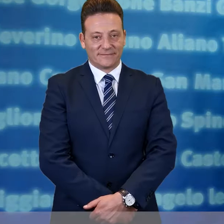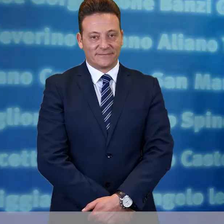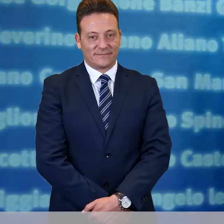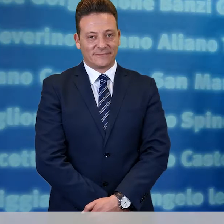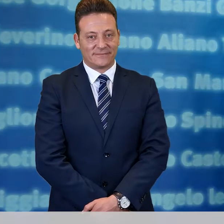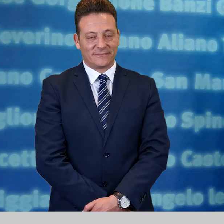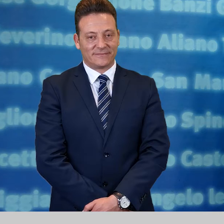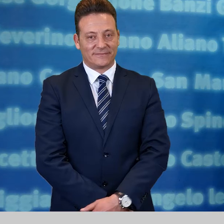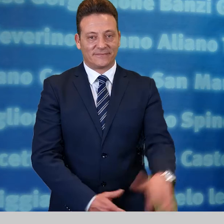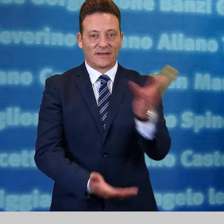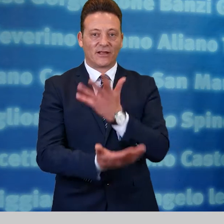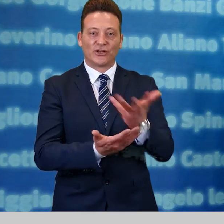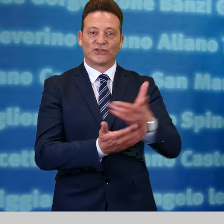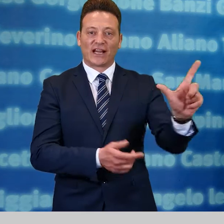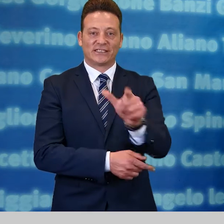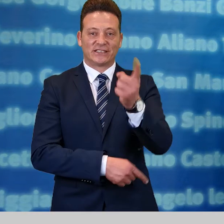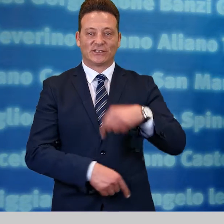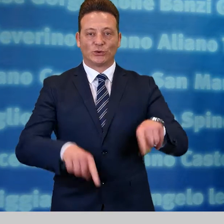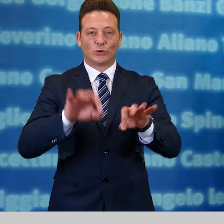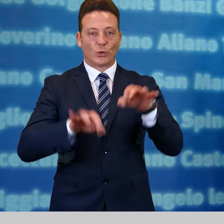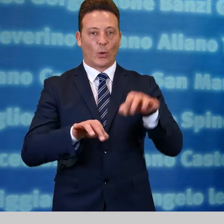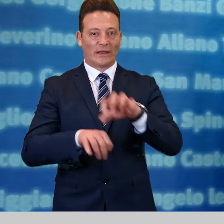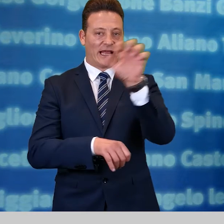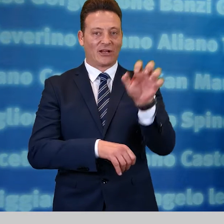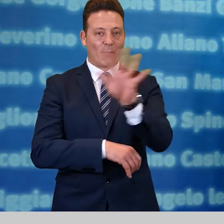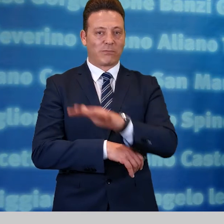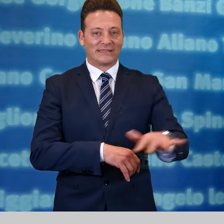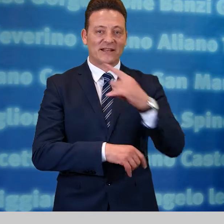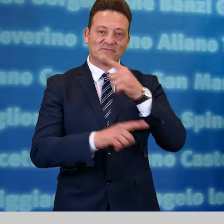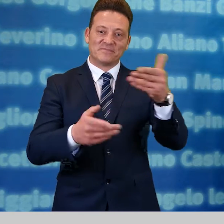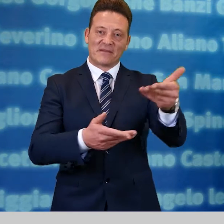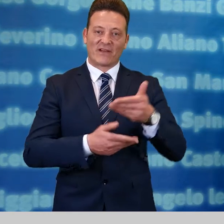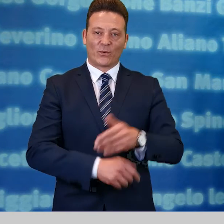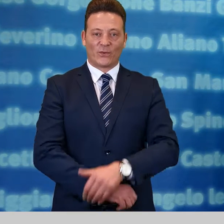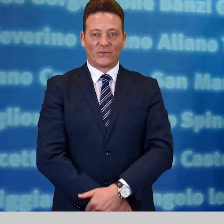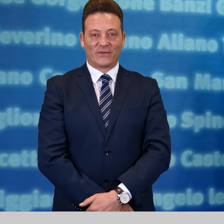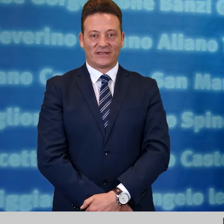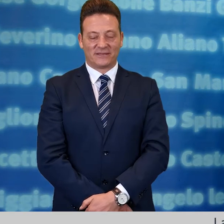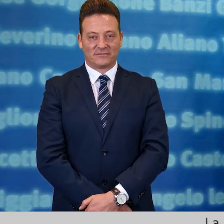benvenuti al tg liszt della giunta regionale di basilicata